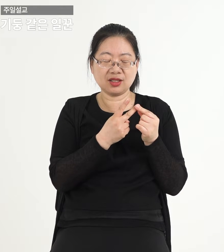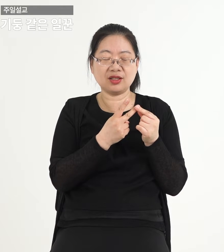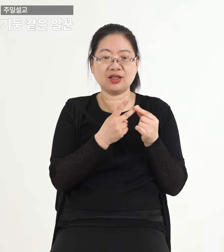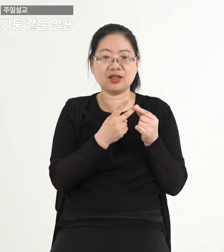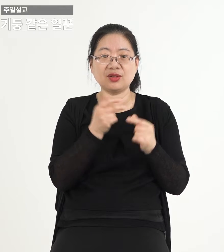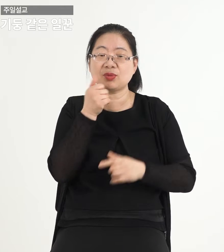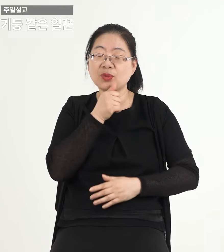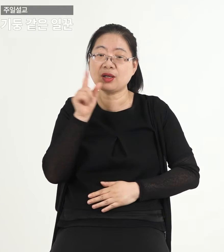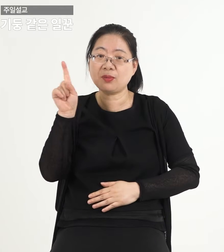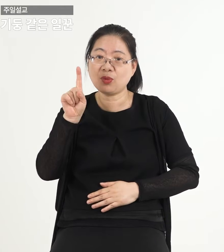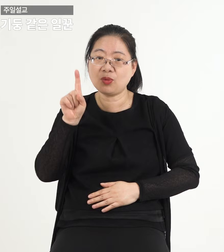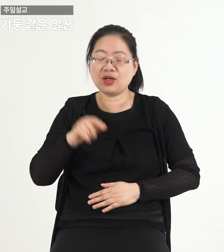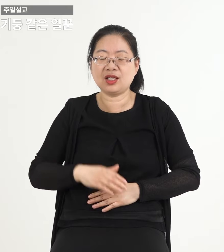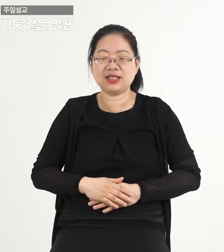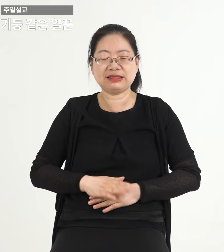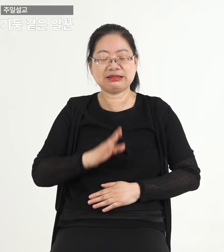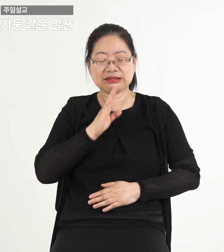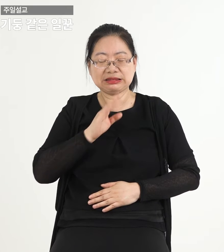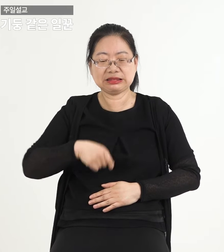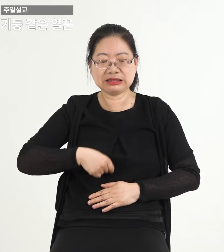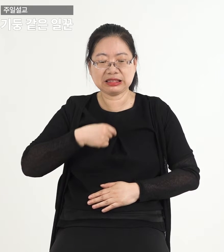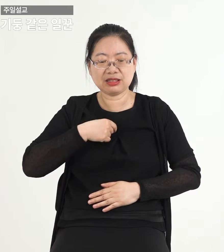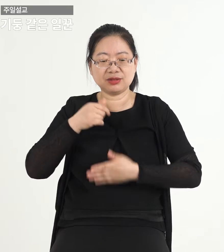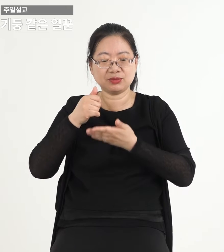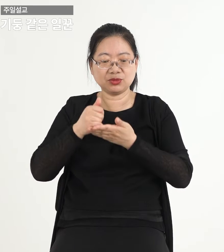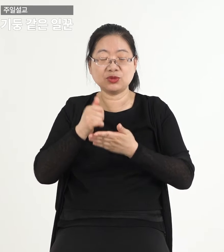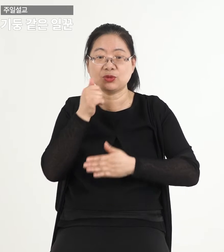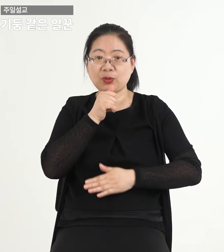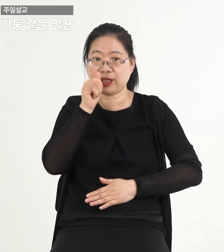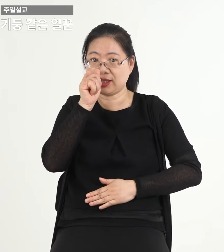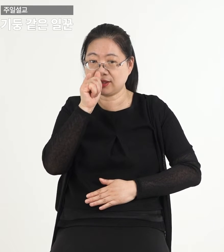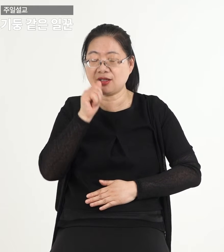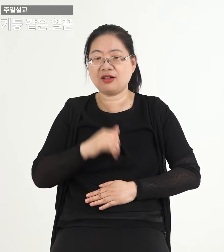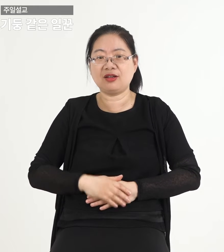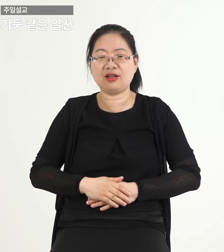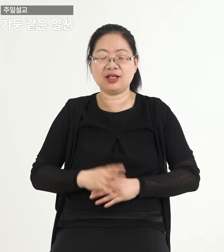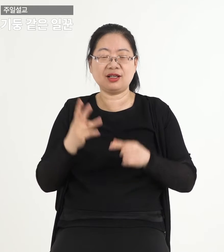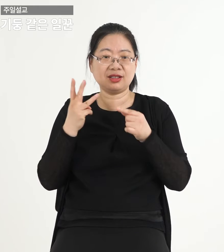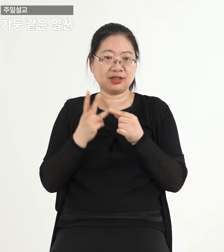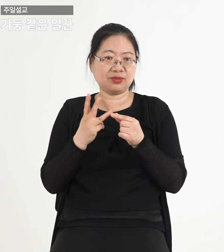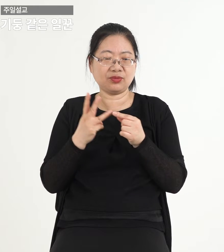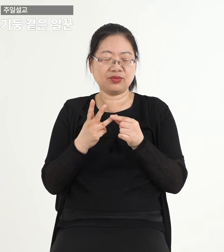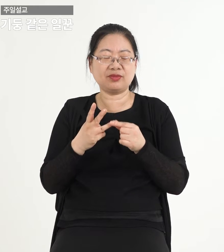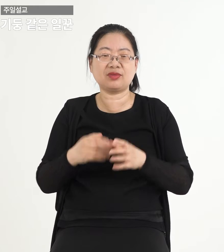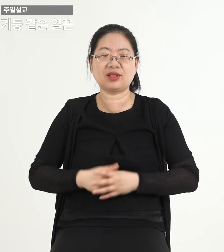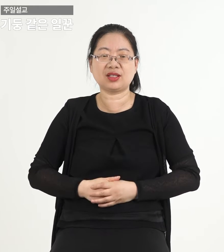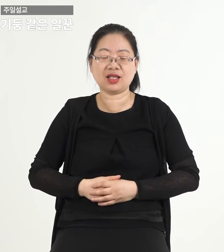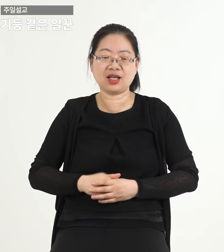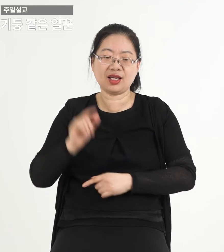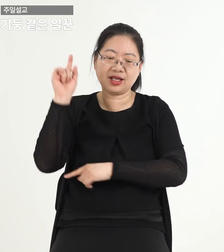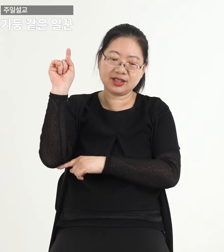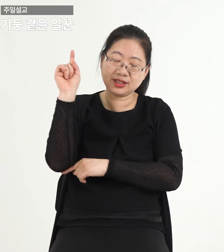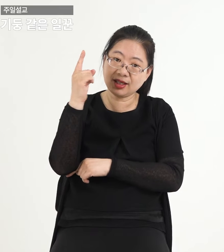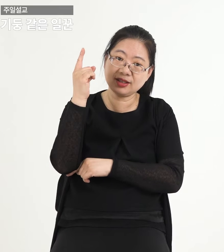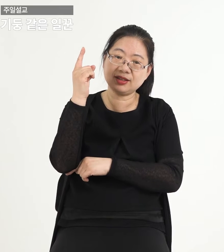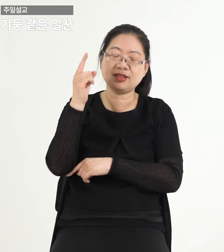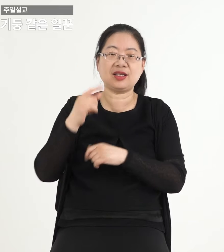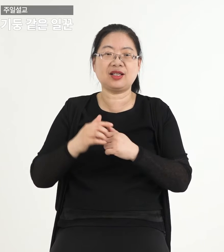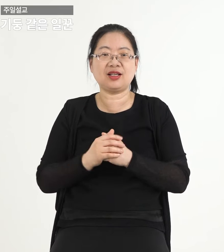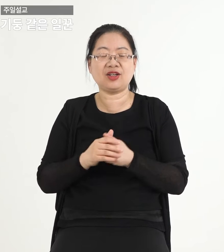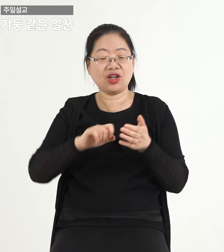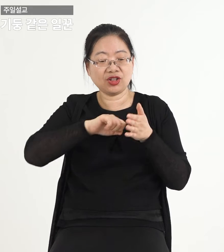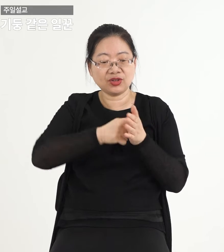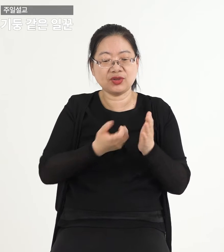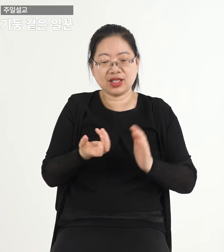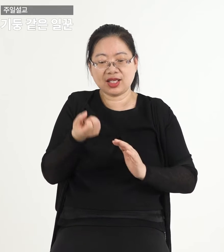분으로 소개하죠? 진실하신 분으로 소개를 해요. 그리고 세 번째는 다윗의